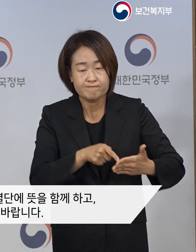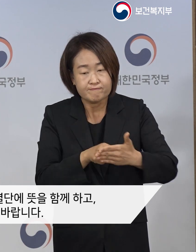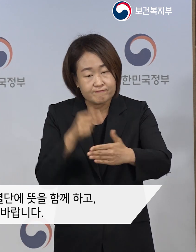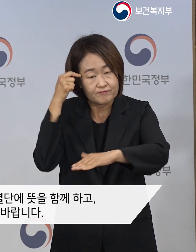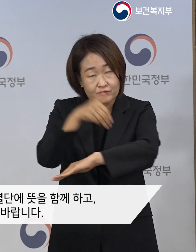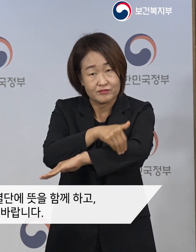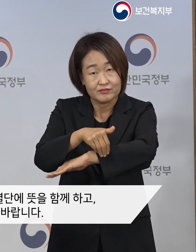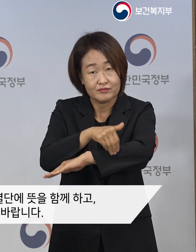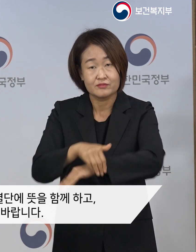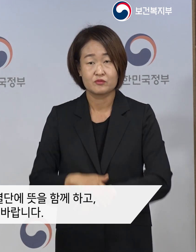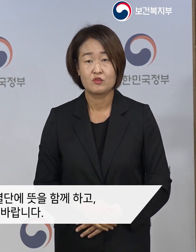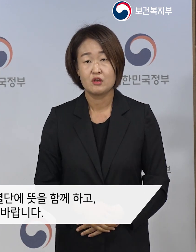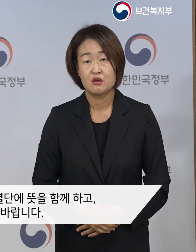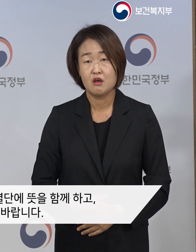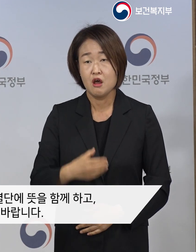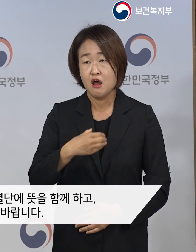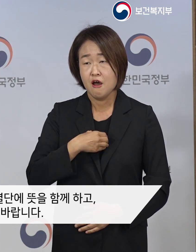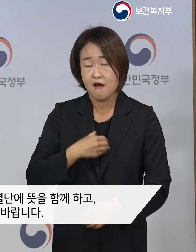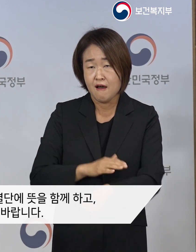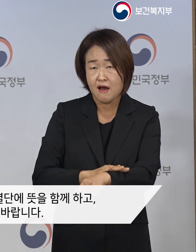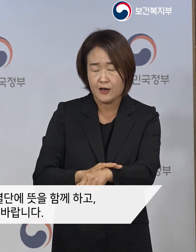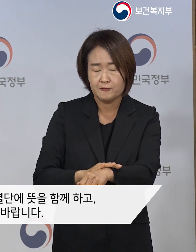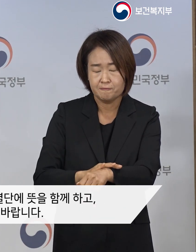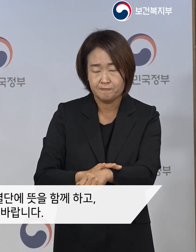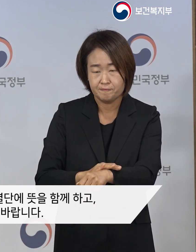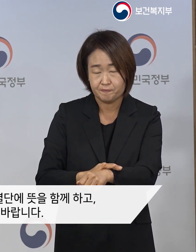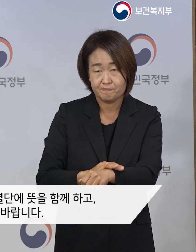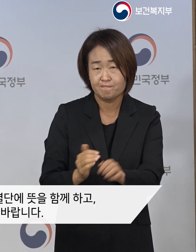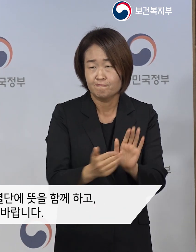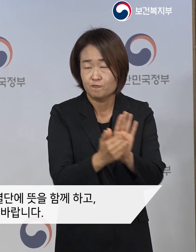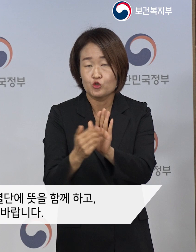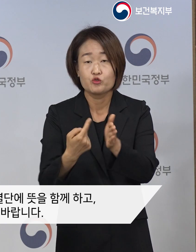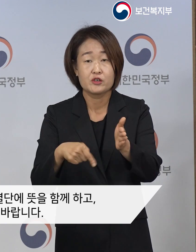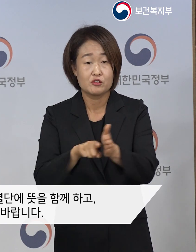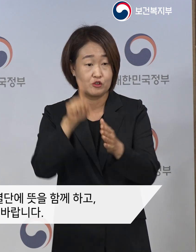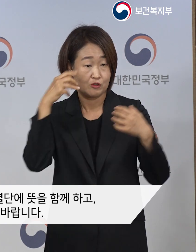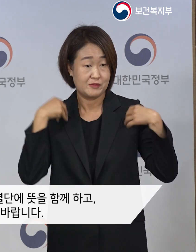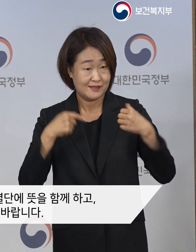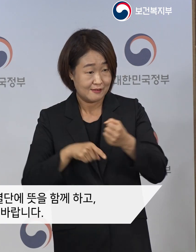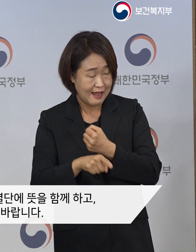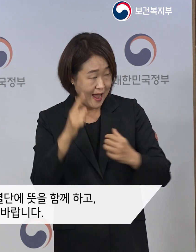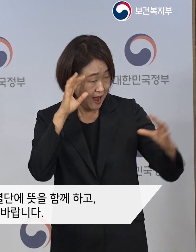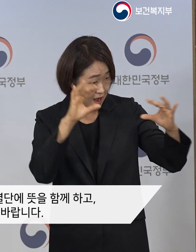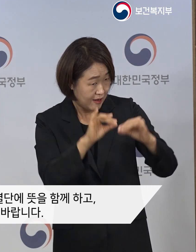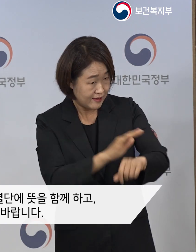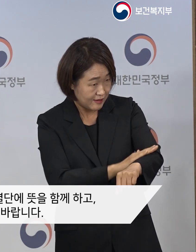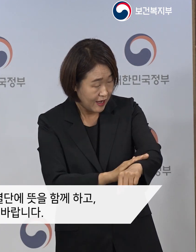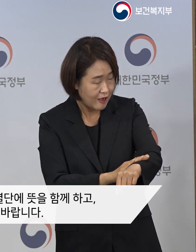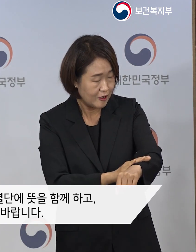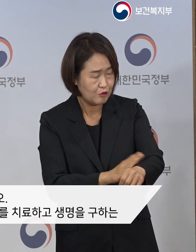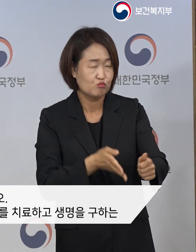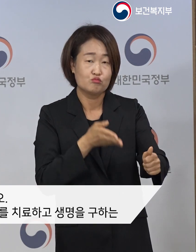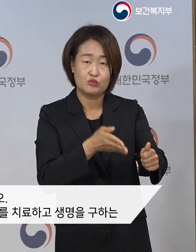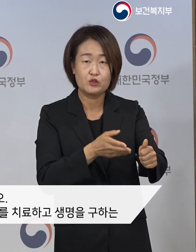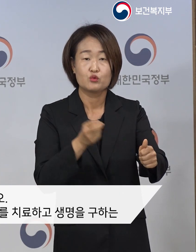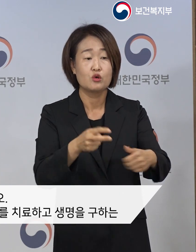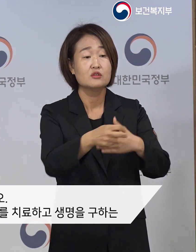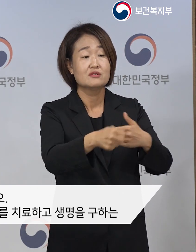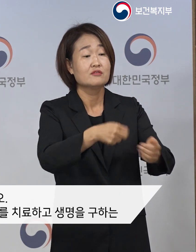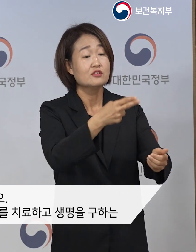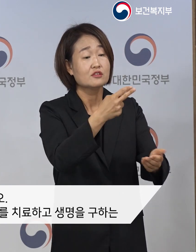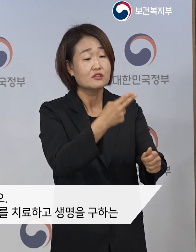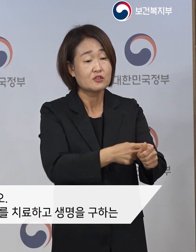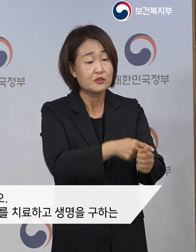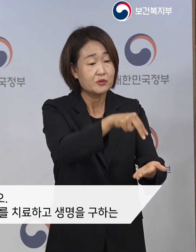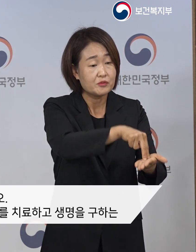정부의 결단에 뜻을 함께하고 국민을 위한 본연의 임무에 충실해 주시길 바랍니다.